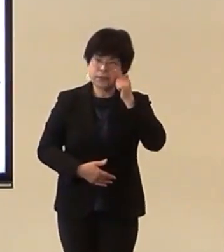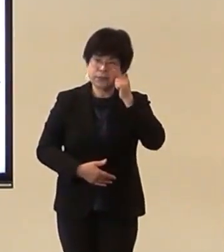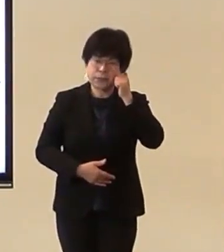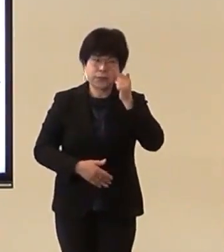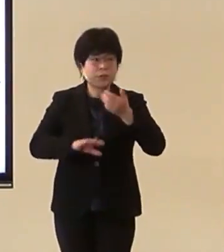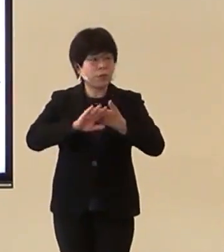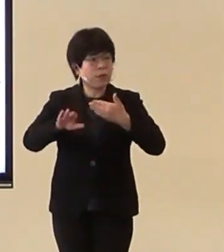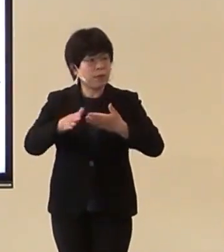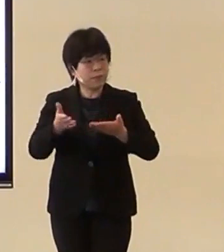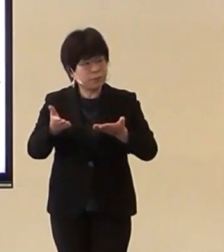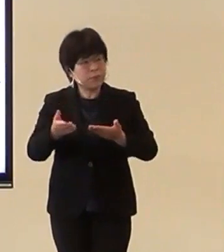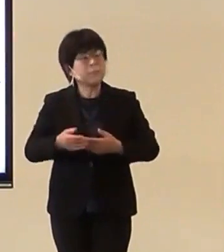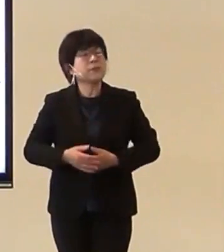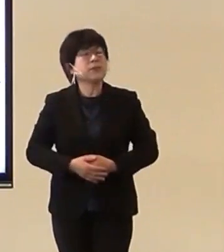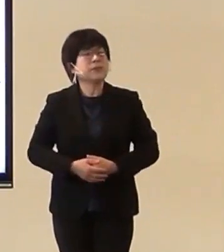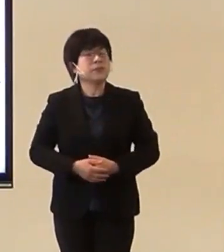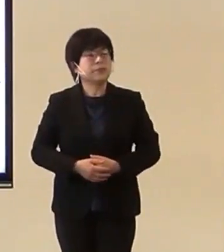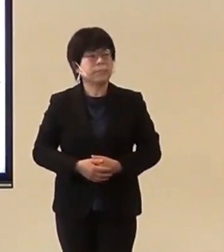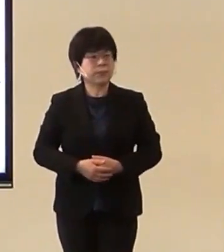しょうか。